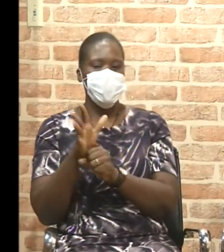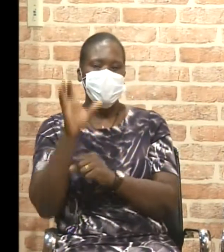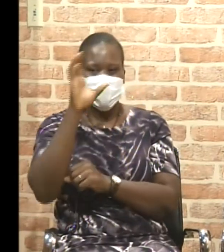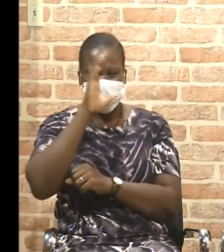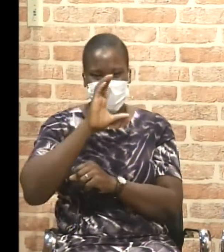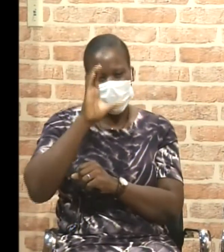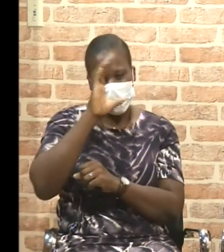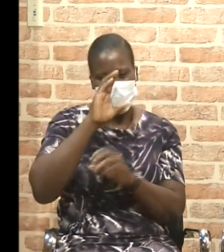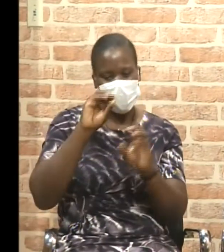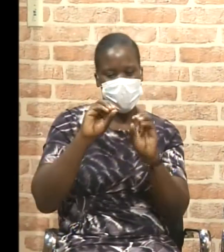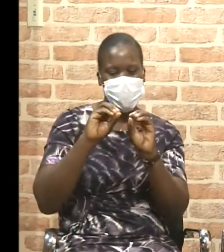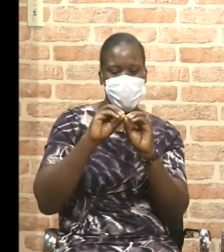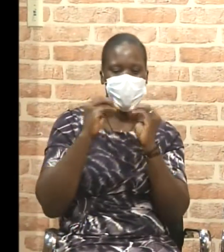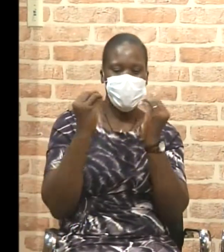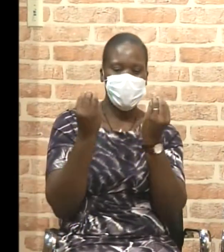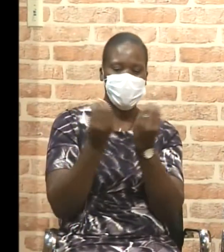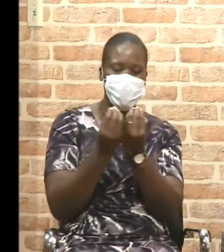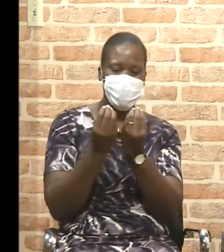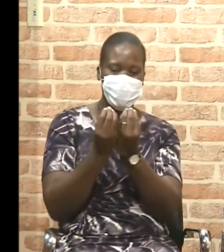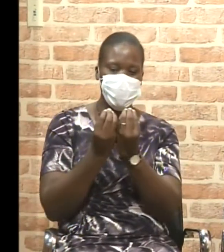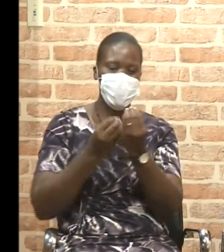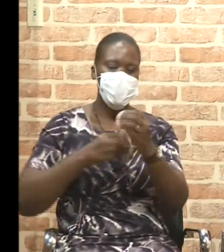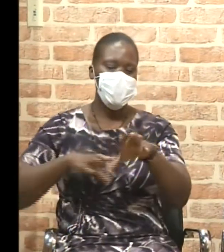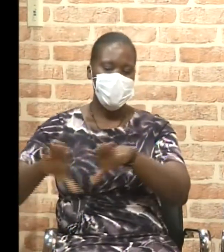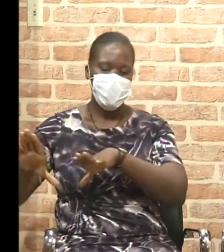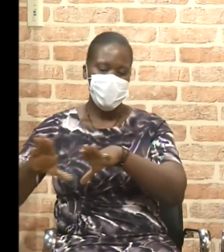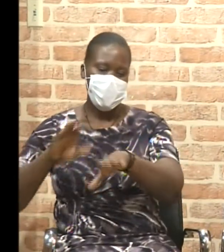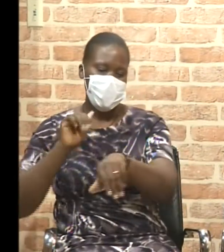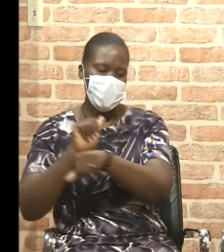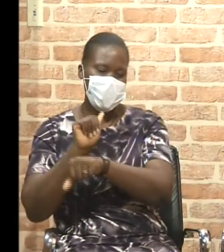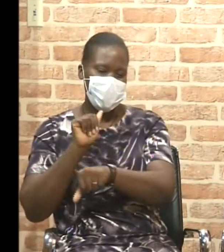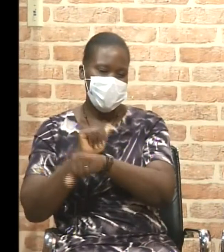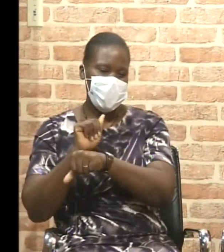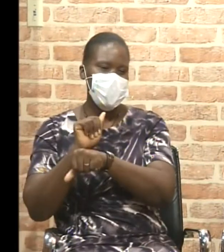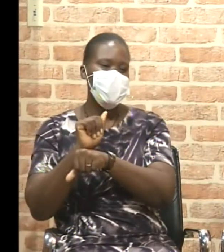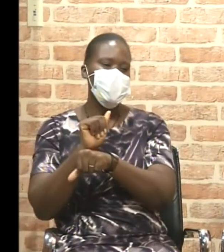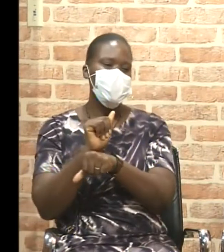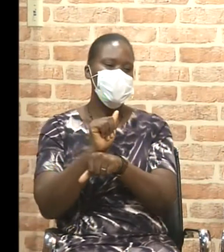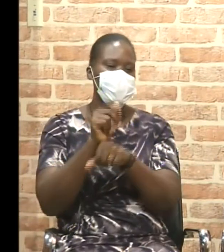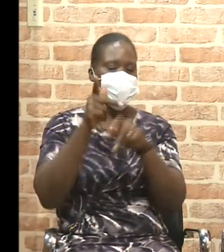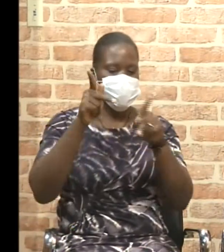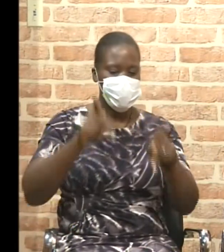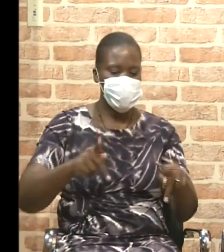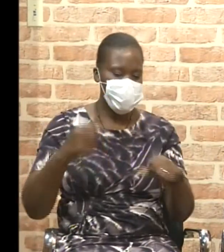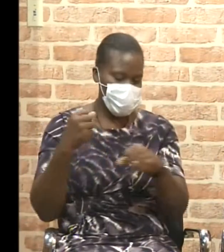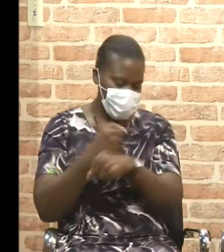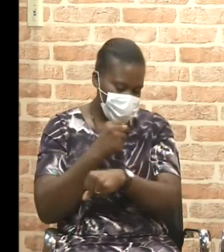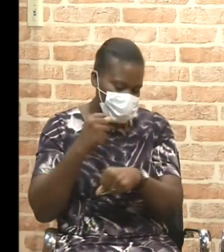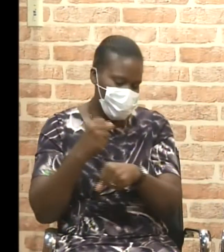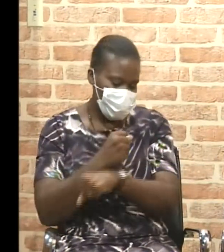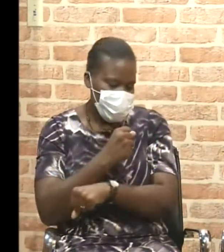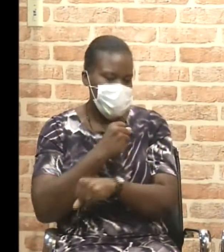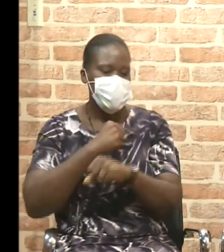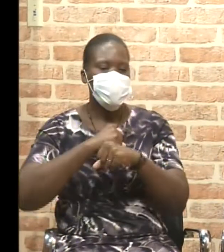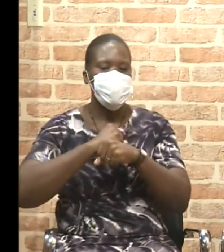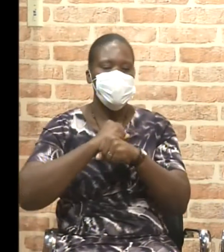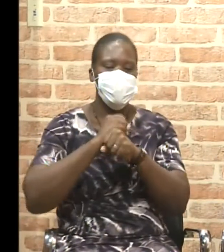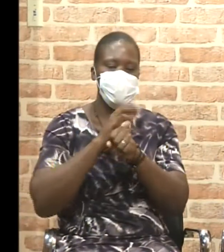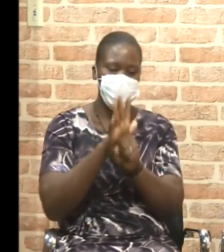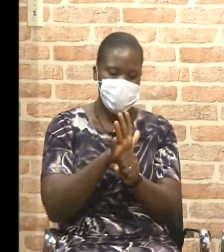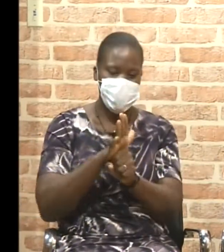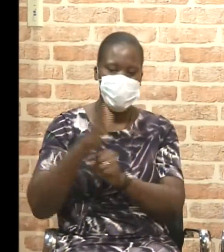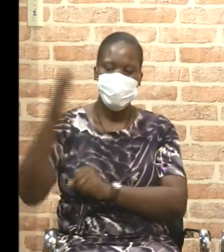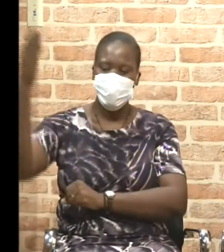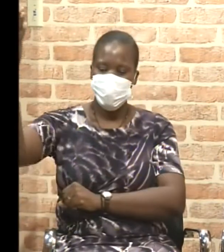associations qui ont même fait le travail pour qui impliquaient directement pour lutter contre la propagation COVID. Là, nous avons